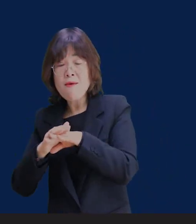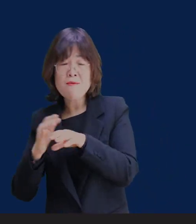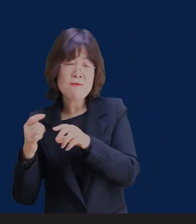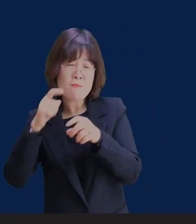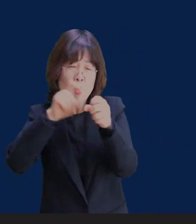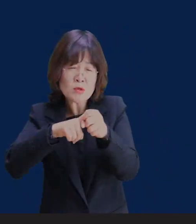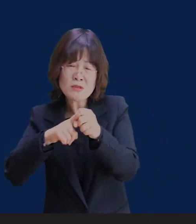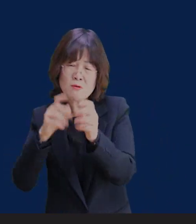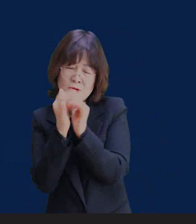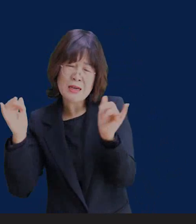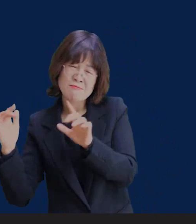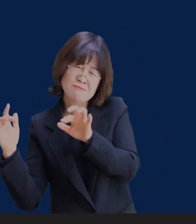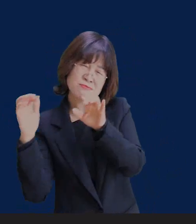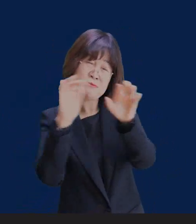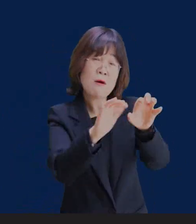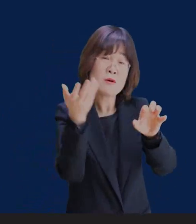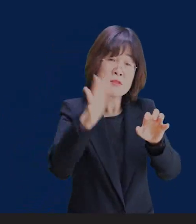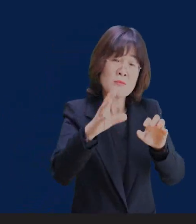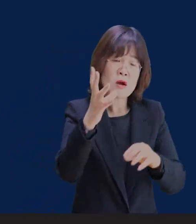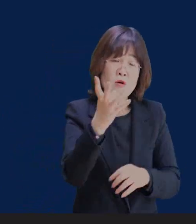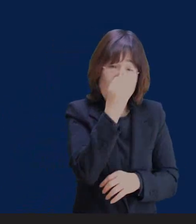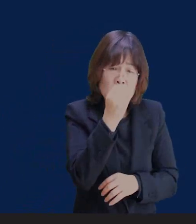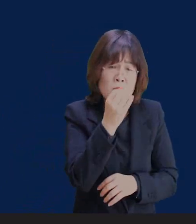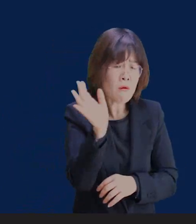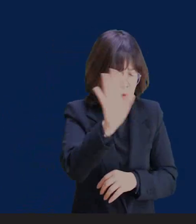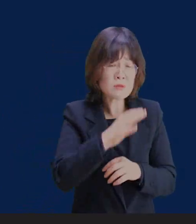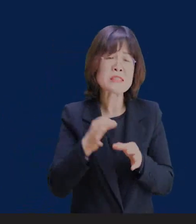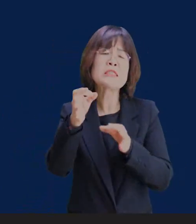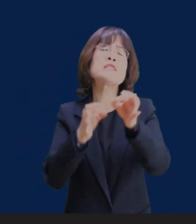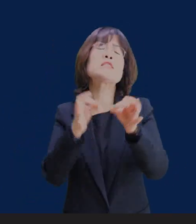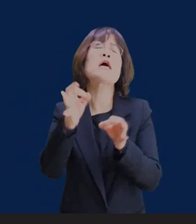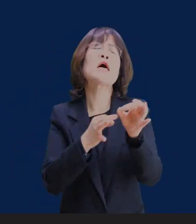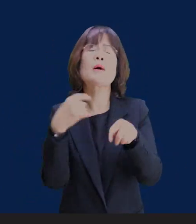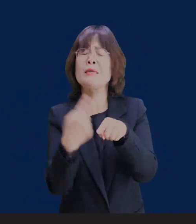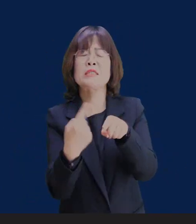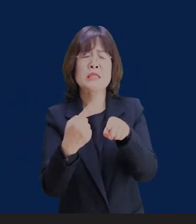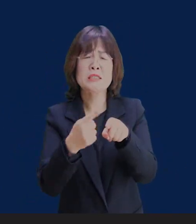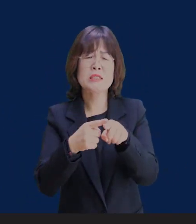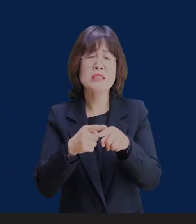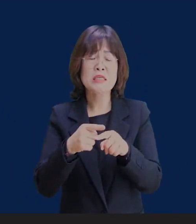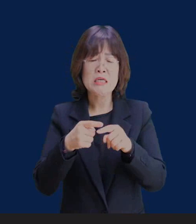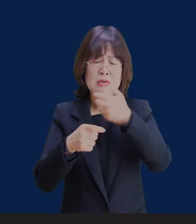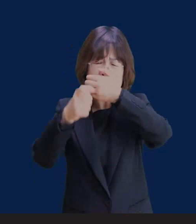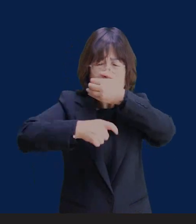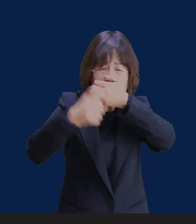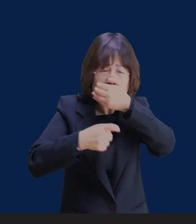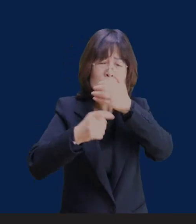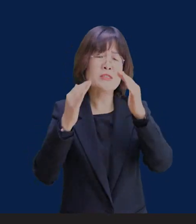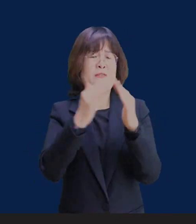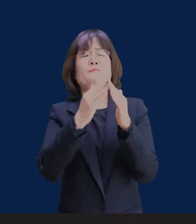순례객들이 예배하게 모여들었지만 그것은 더 이상 거룩한 성전이 아니라 시장바닥으로 변질됐던